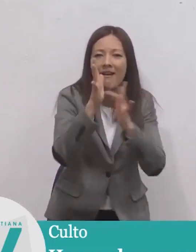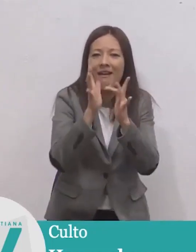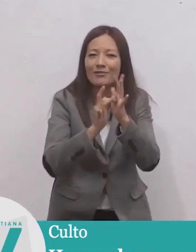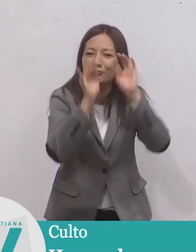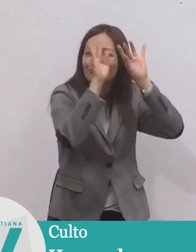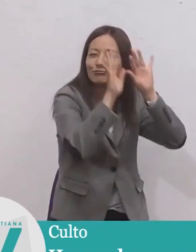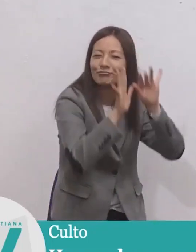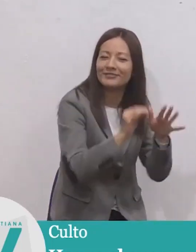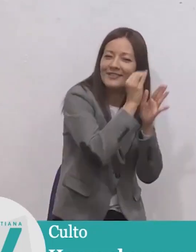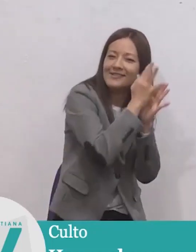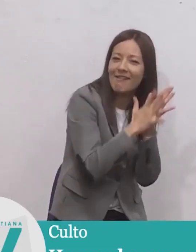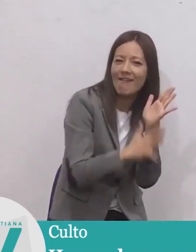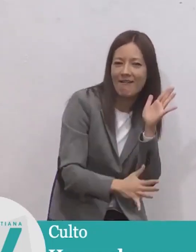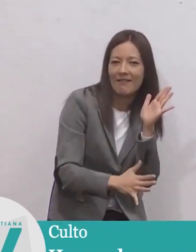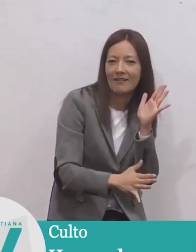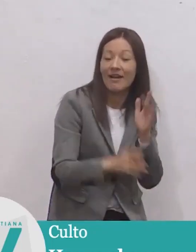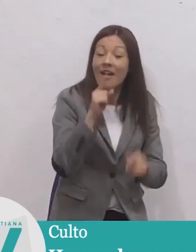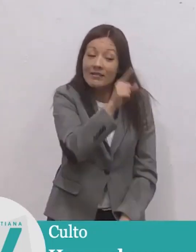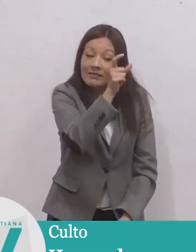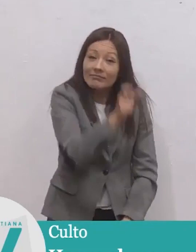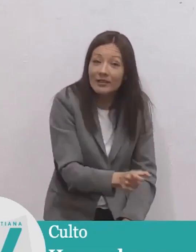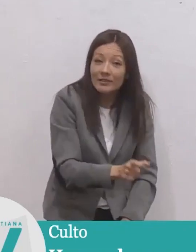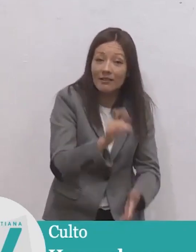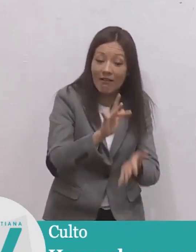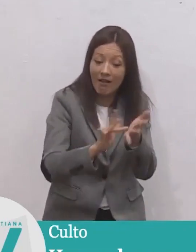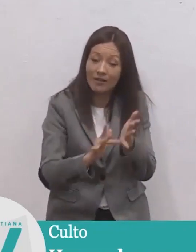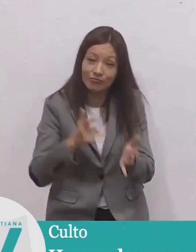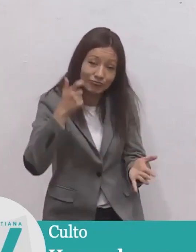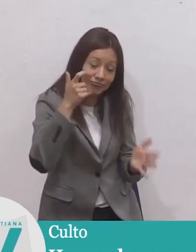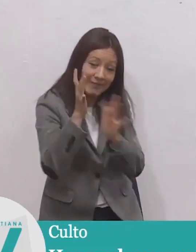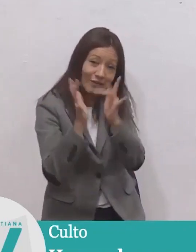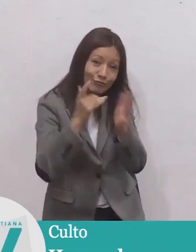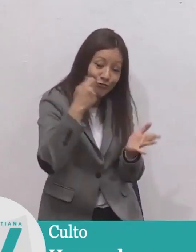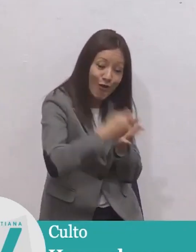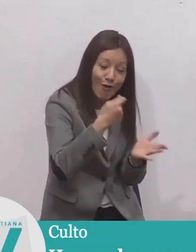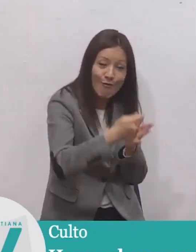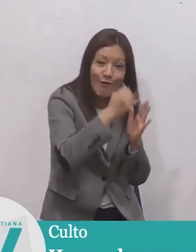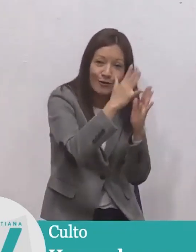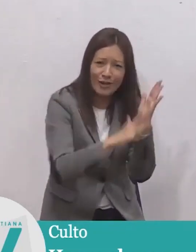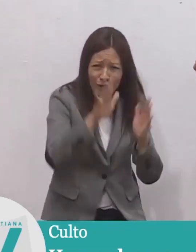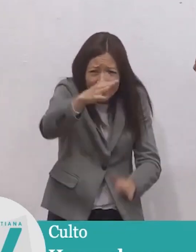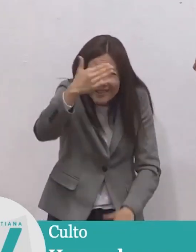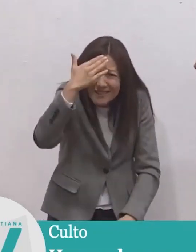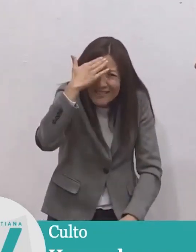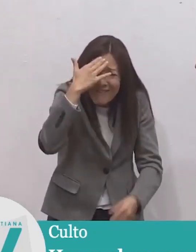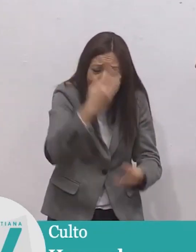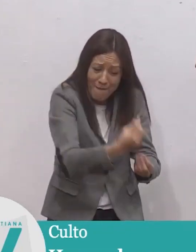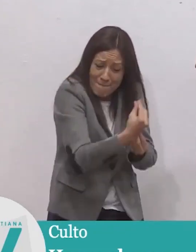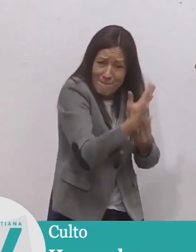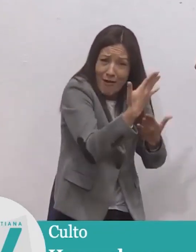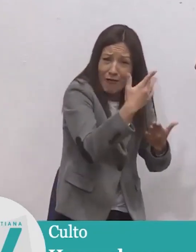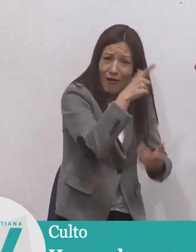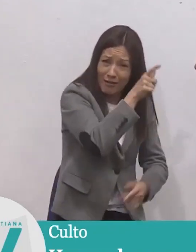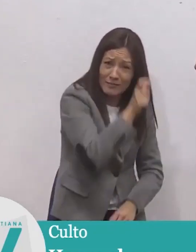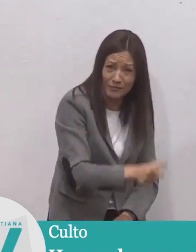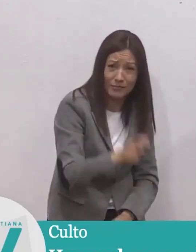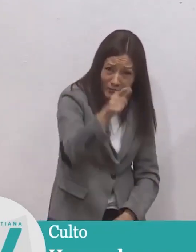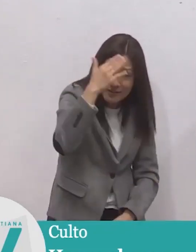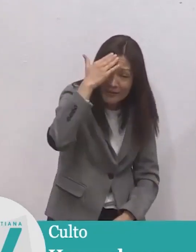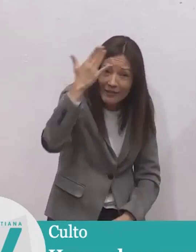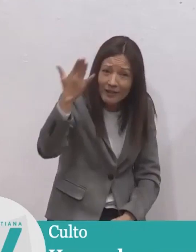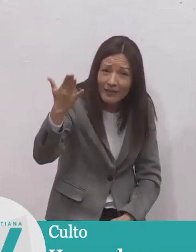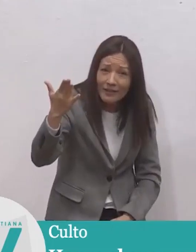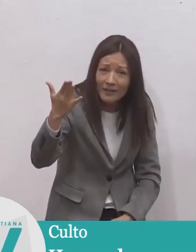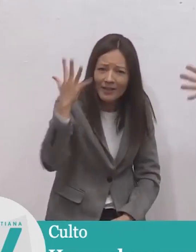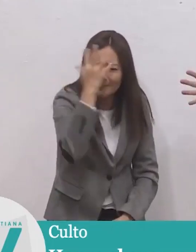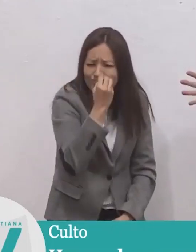la sangre. Esa persona es la que Jesús compró con su sangre. ¿Usted sabe qué tan valiosa es esa persona? ¿Usted sabe qué